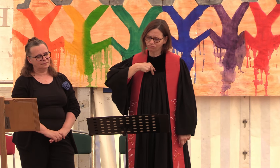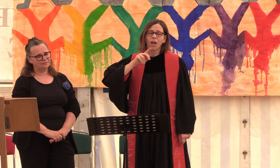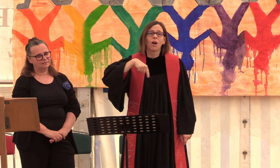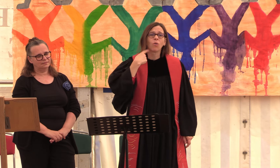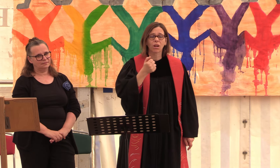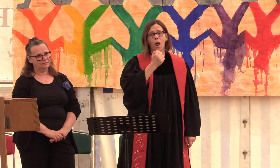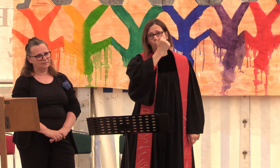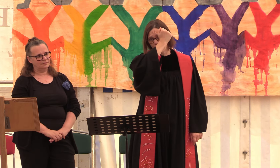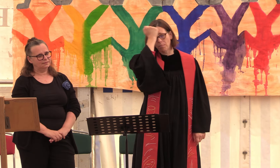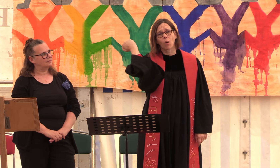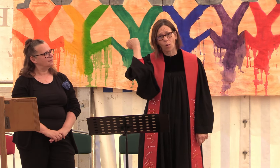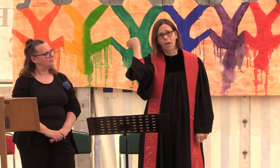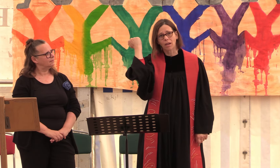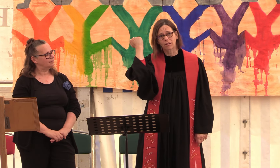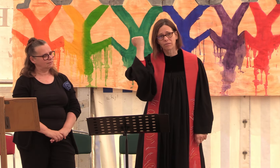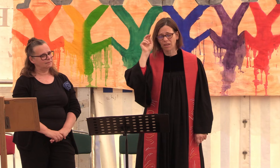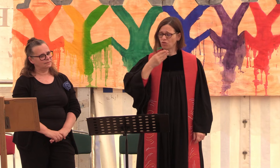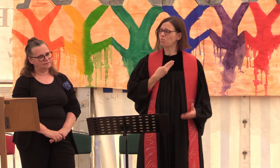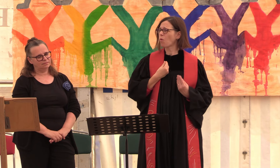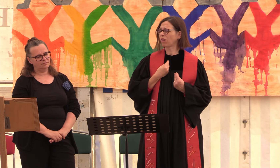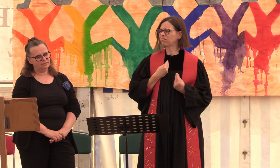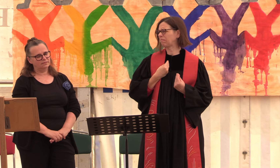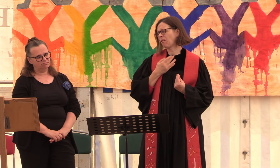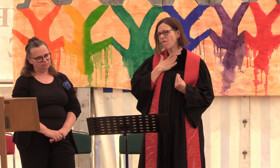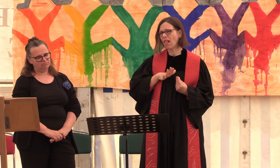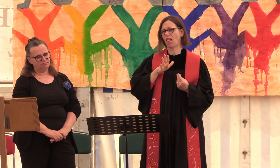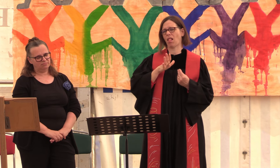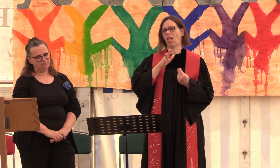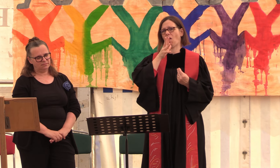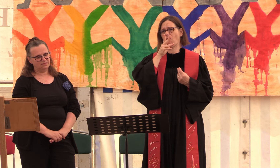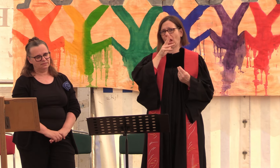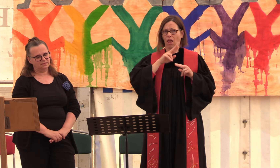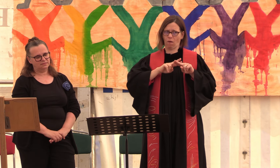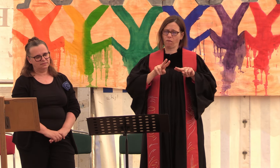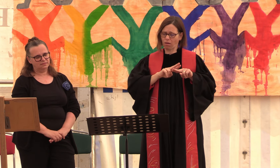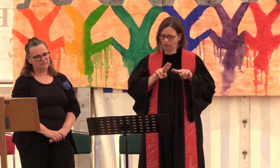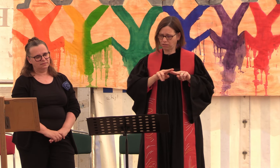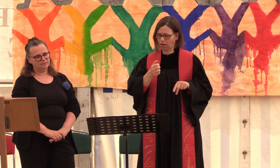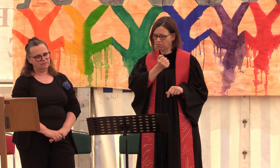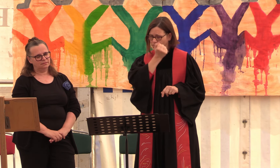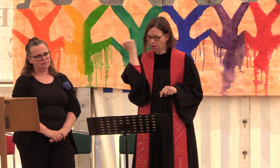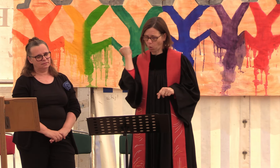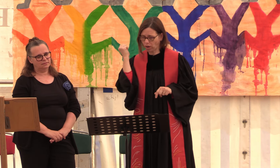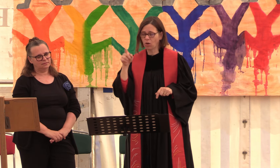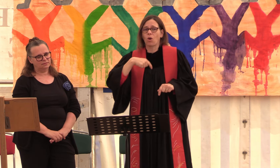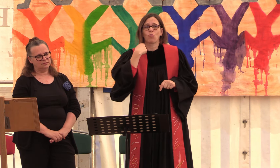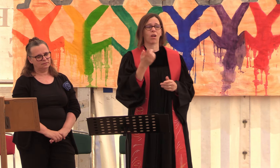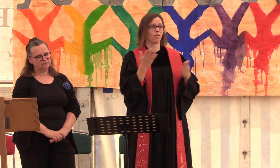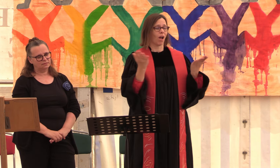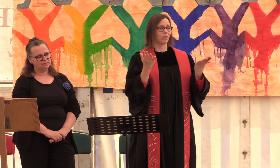selbst zu überlegen und in sein Herz zu schauen und dann zu bereuen,